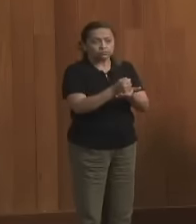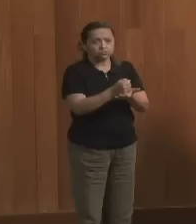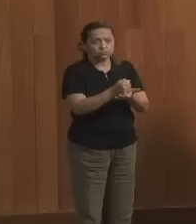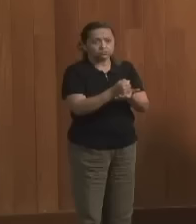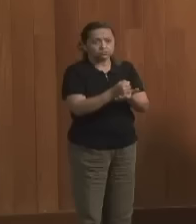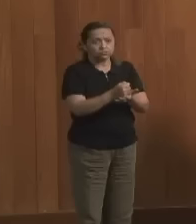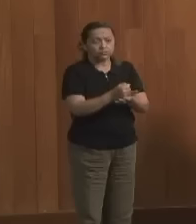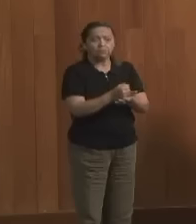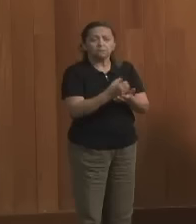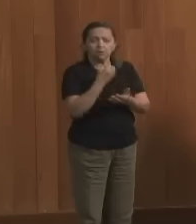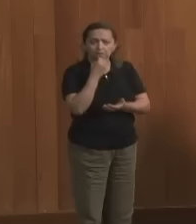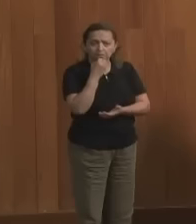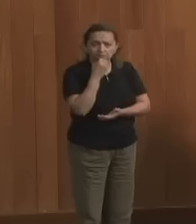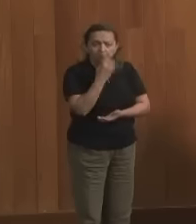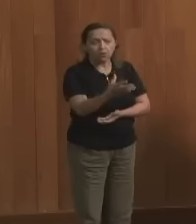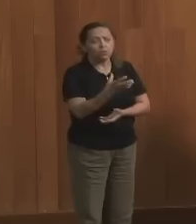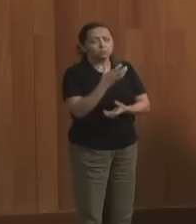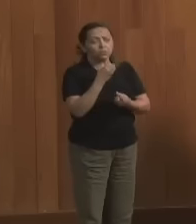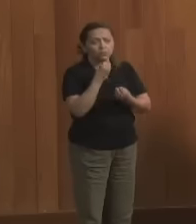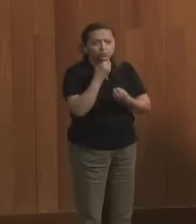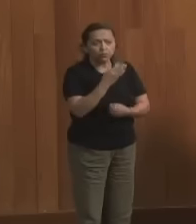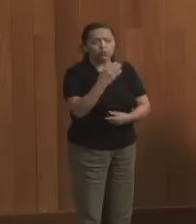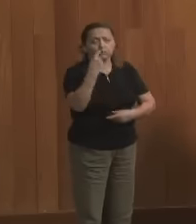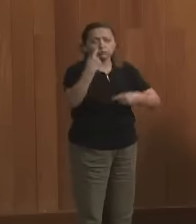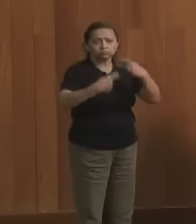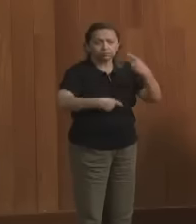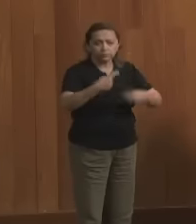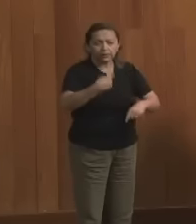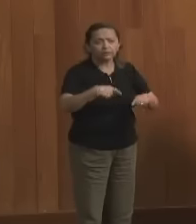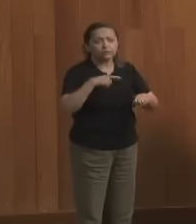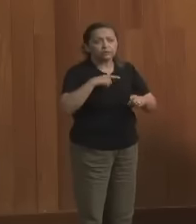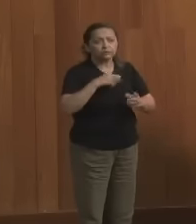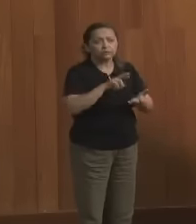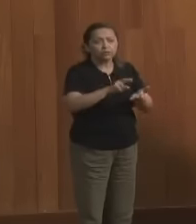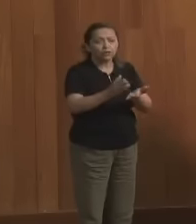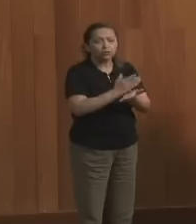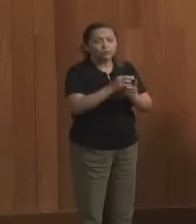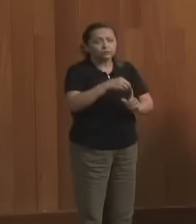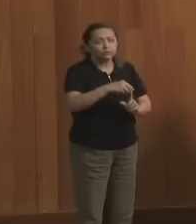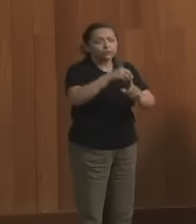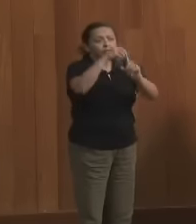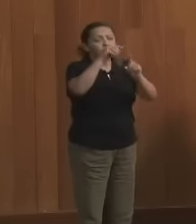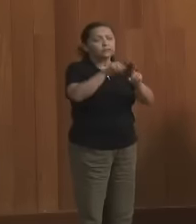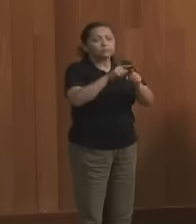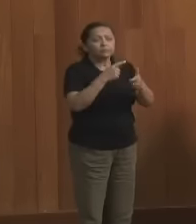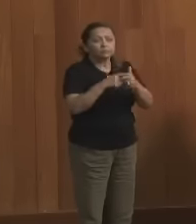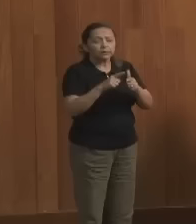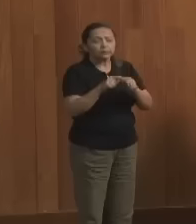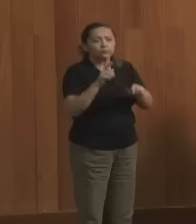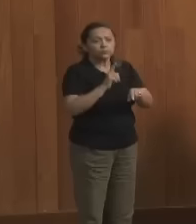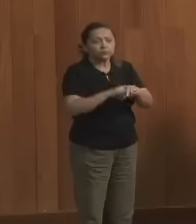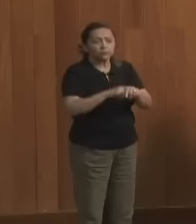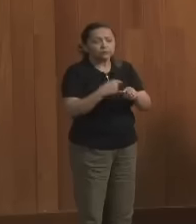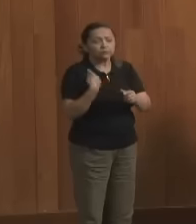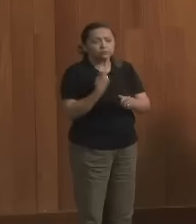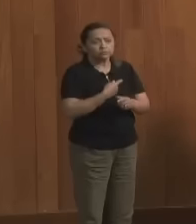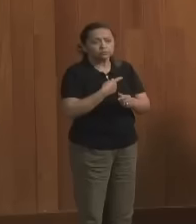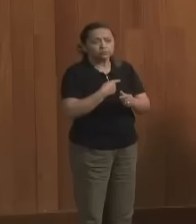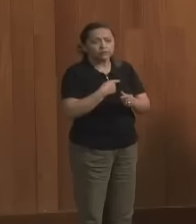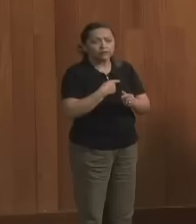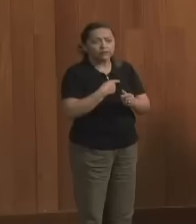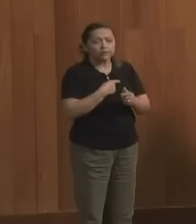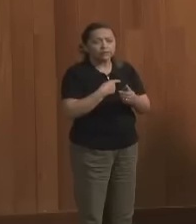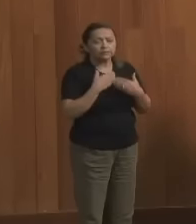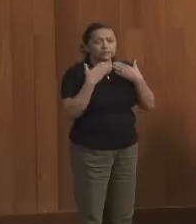bom e gostoso debate, elencou prioridades e problemáticas, e nesse momento, por conta da